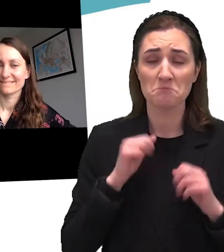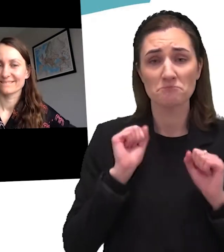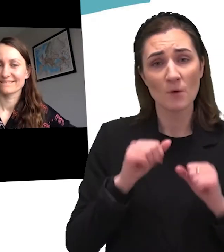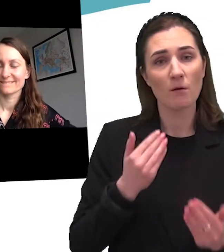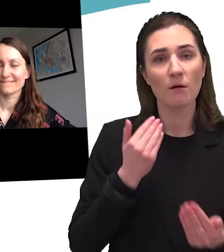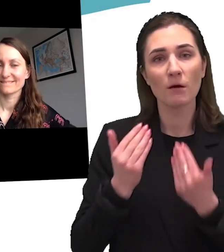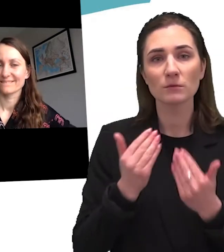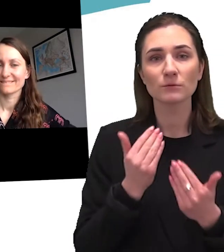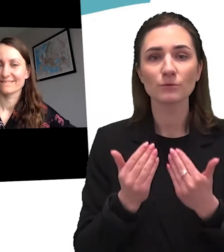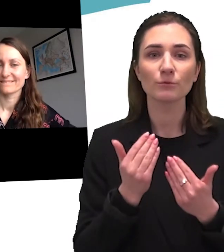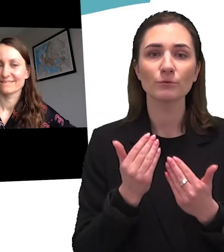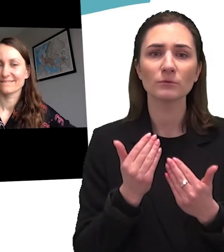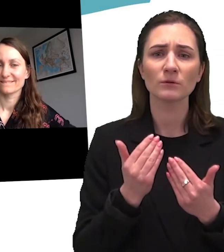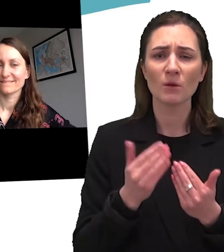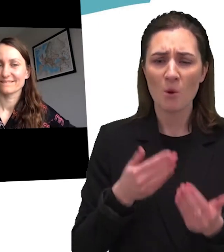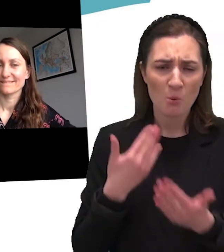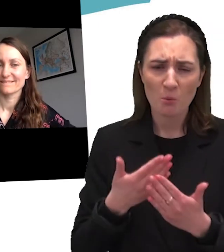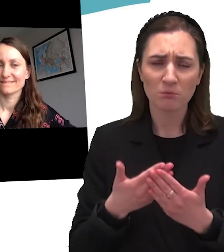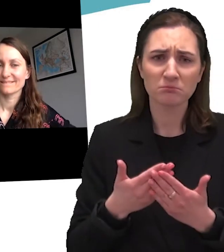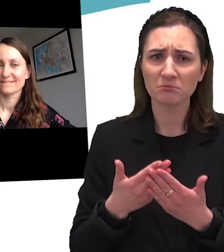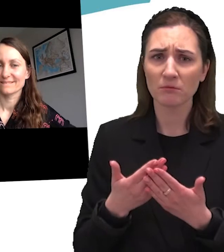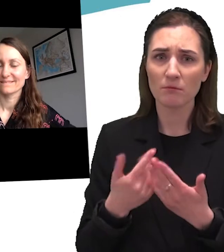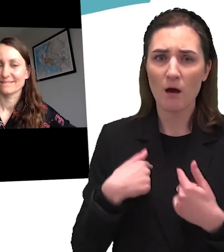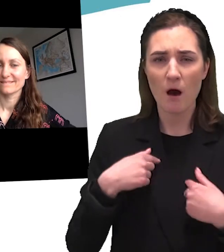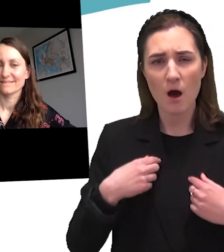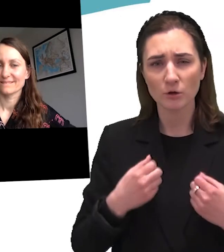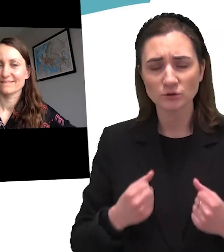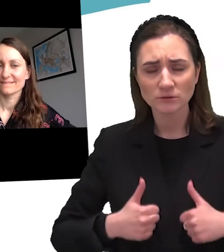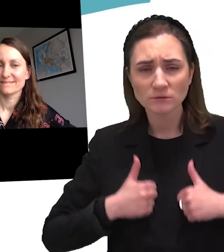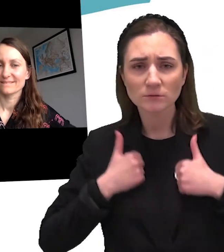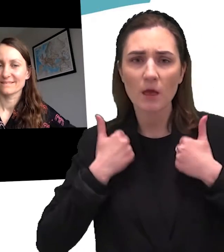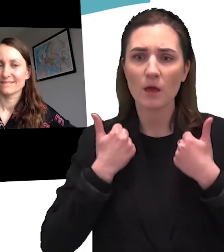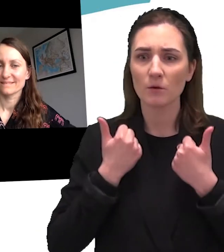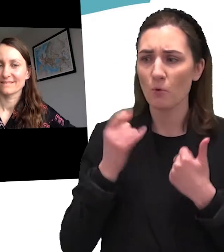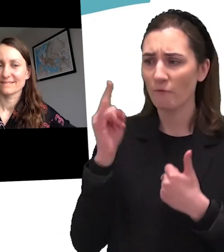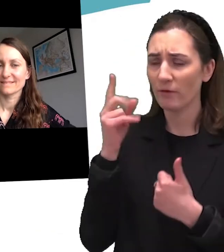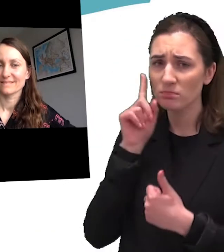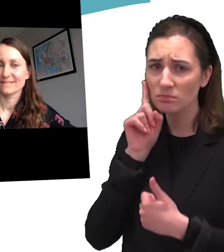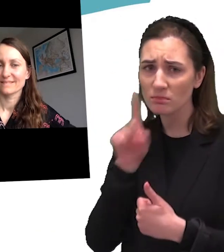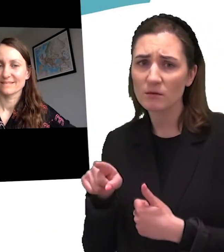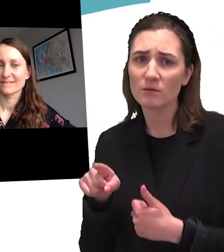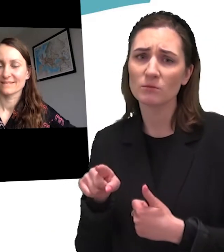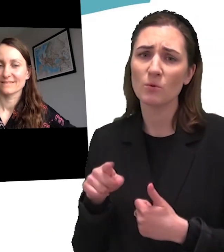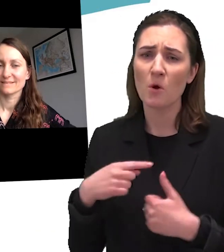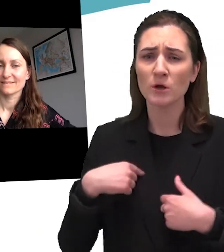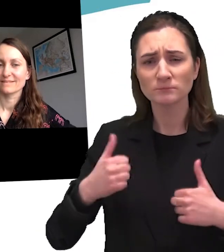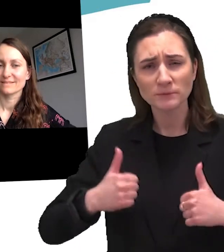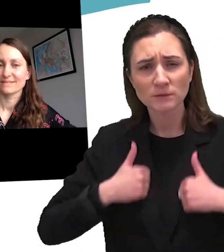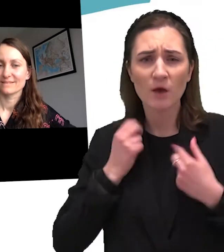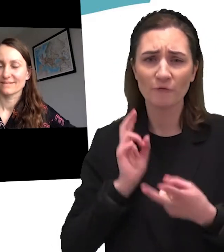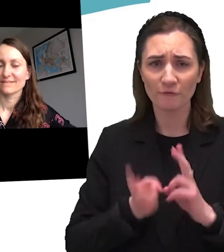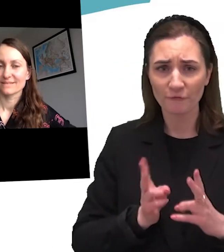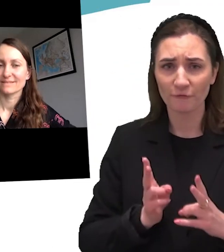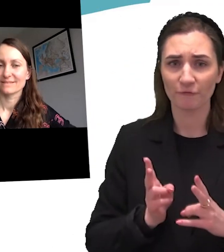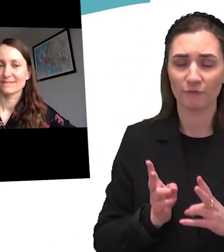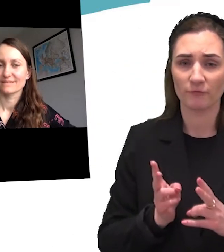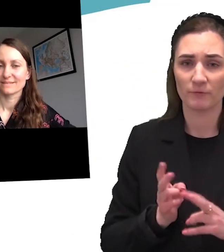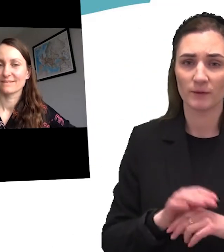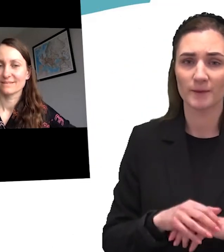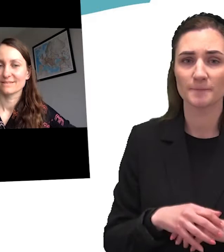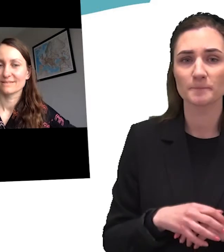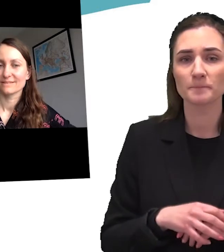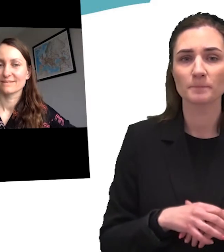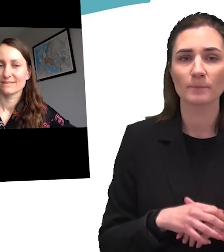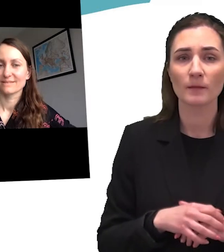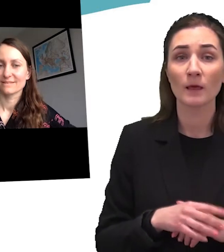keisti, nes mums gali atrodyti, tai kodėl jisai aš taip stengiausi, o jisai čia nenori, aš jį tiek